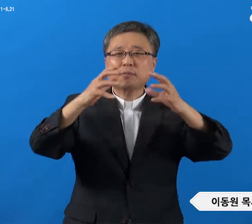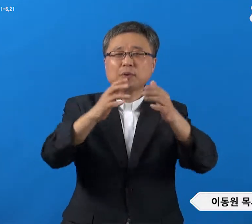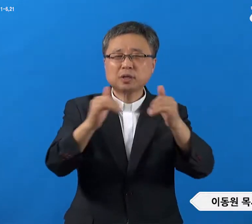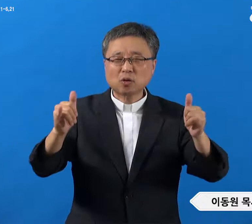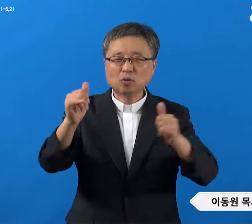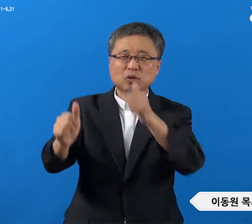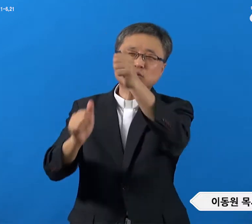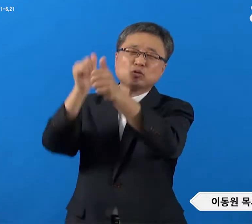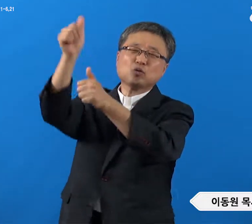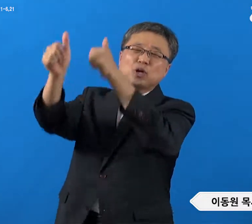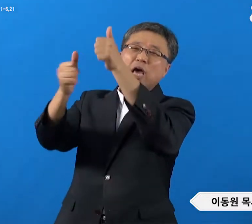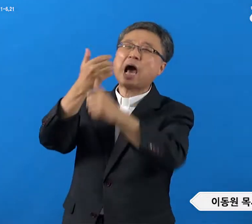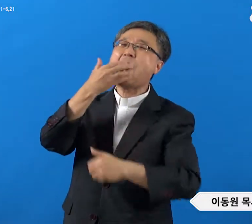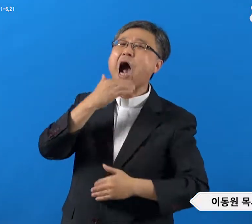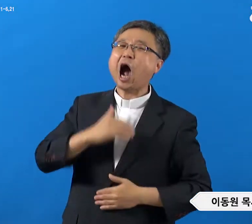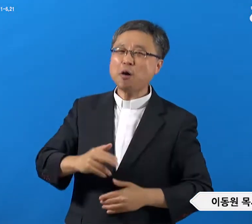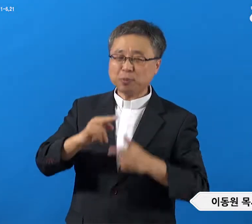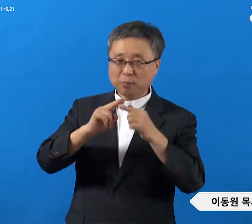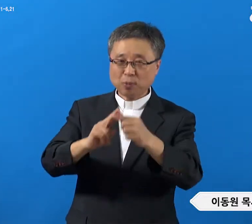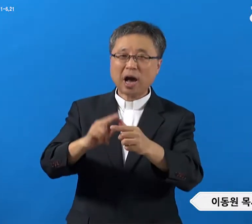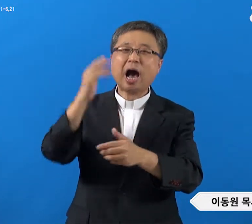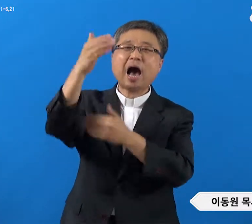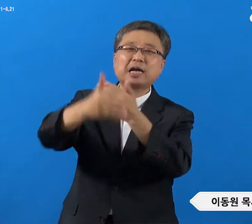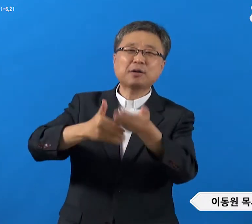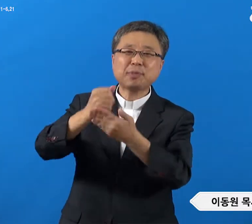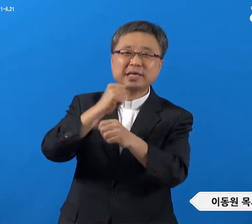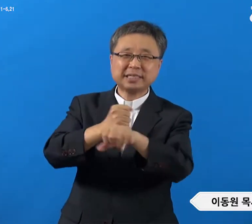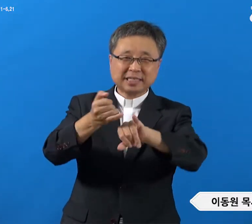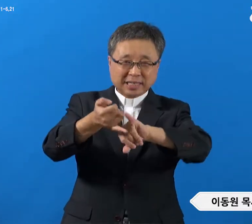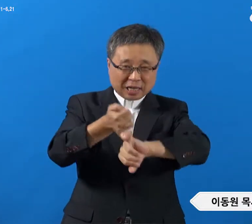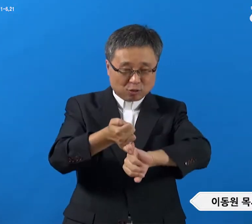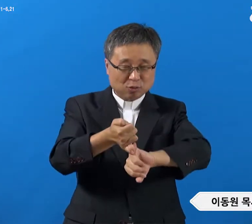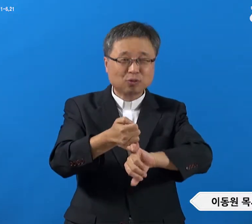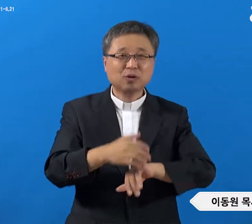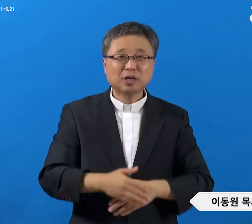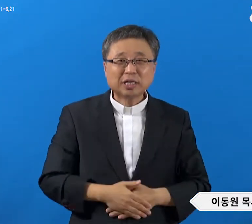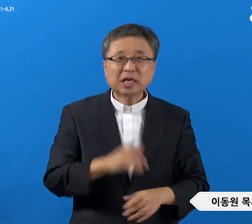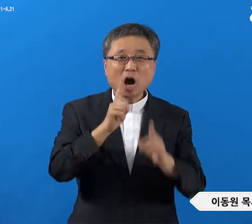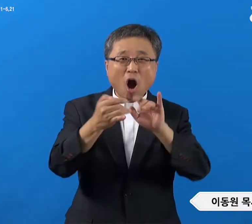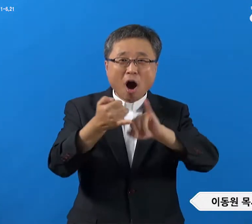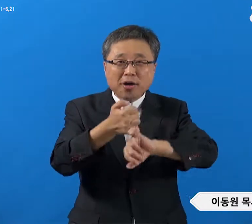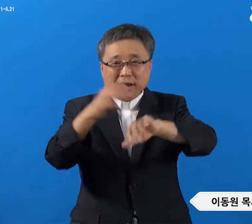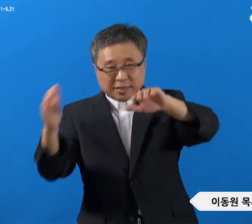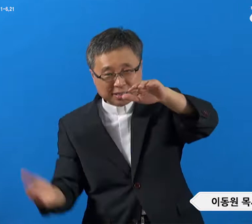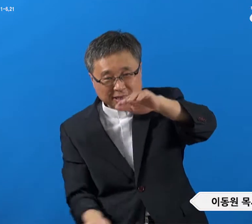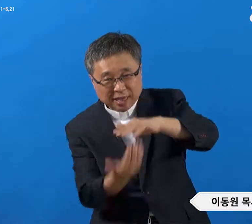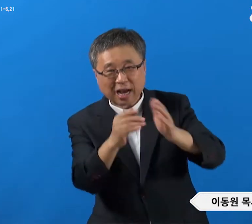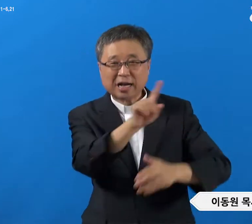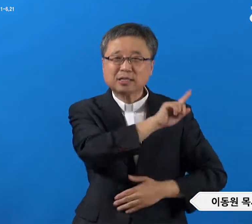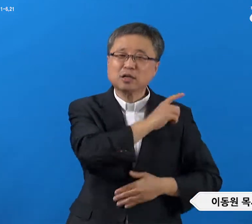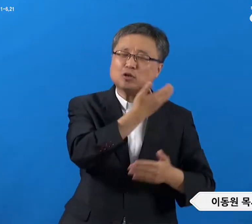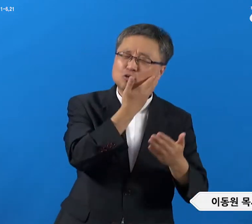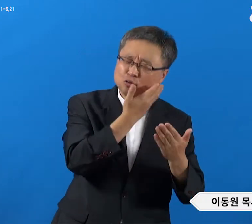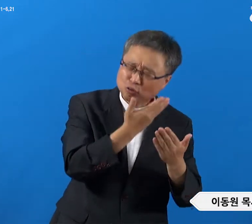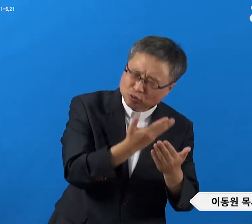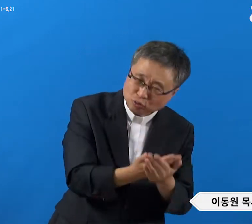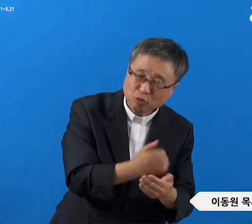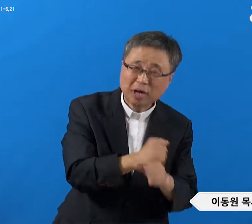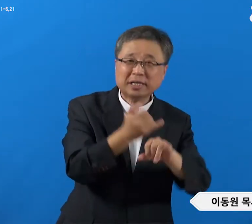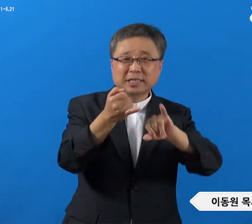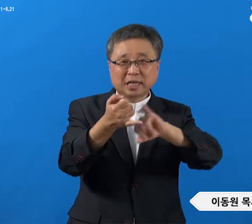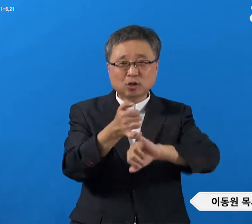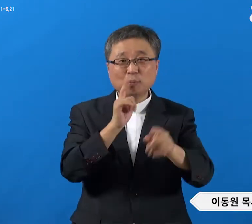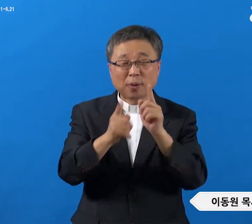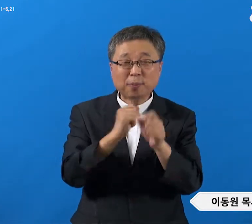민족적 조상인 아브라함과 하나님이 하신 약속이 있어요. 그 언약의 성취가 가장 중요한 약속이라고 할 수가